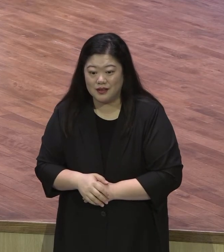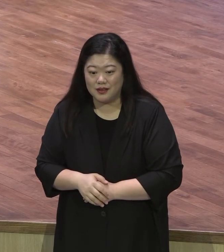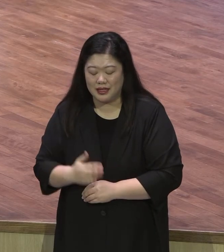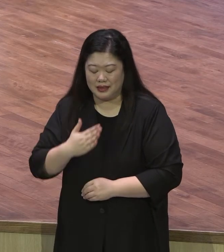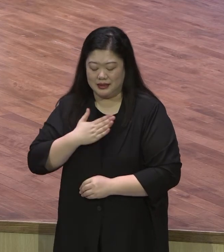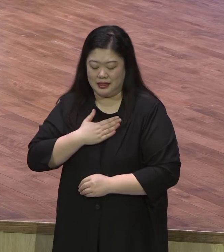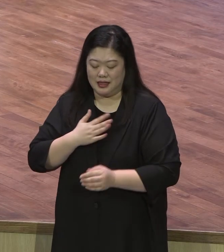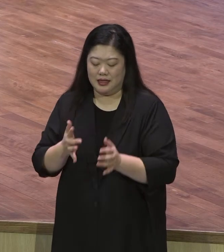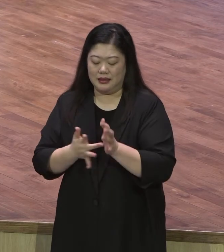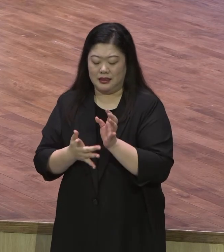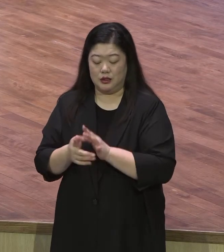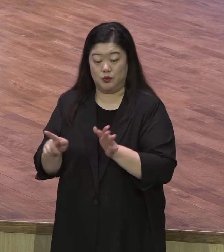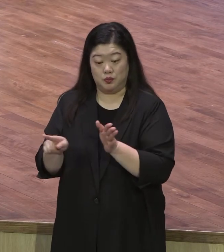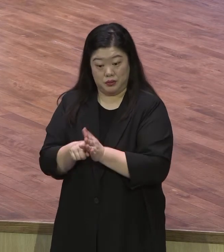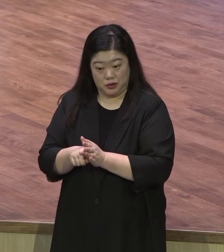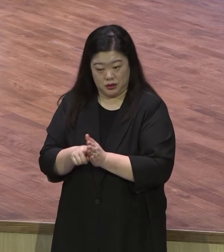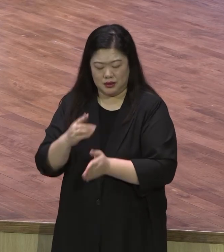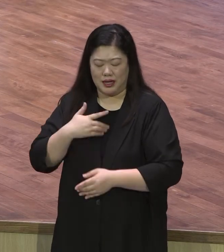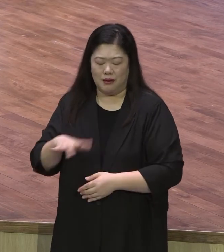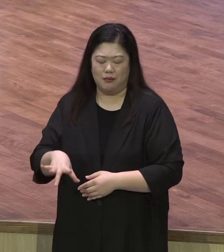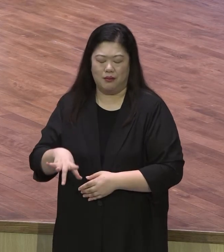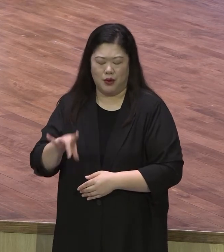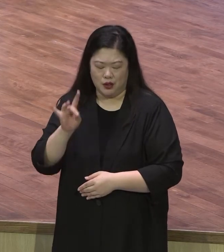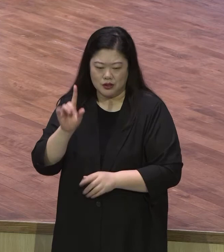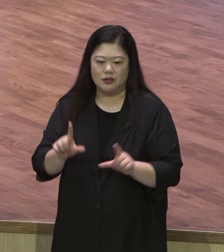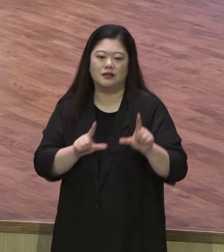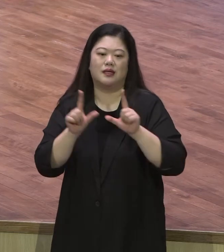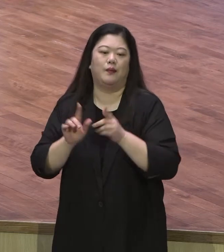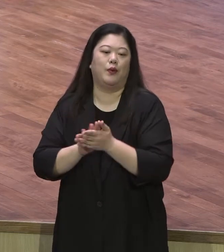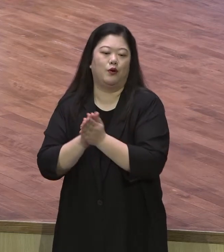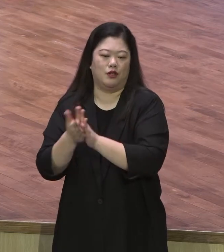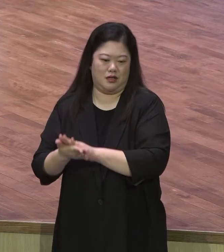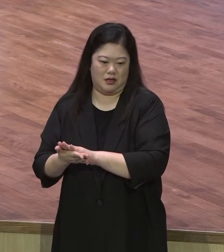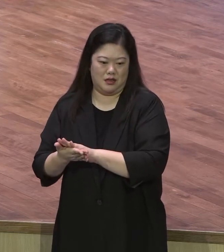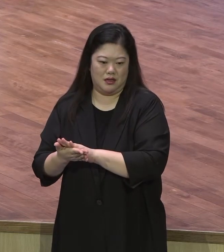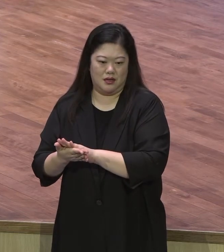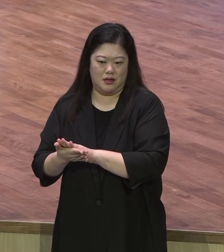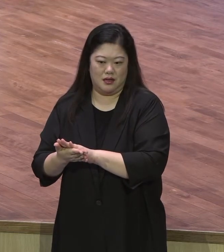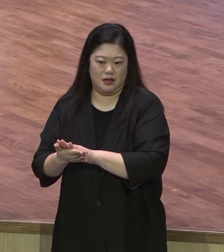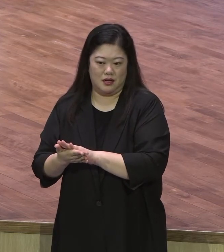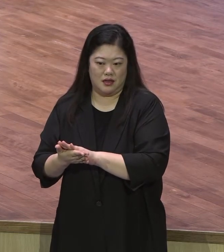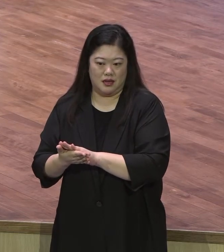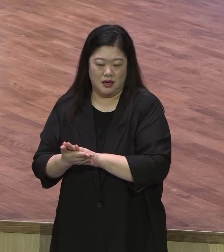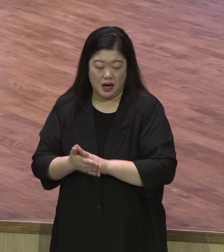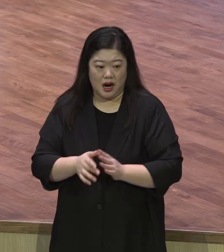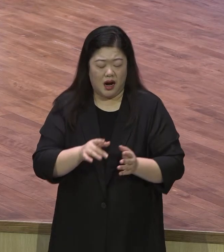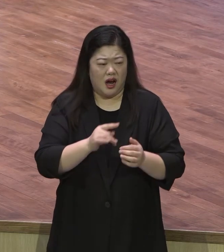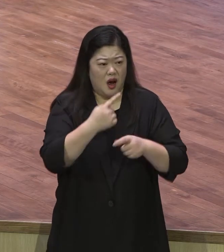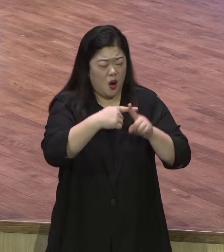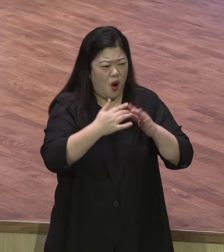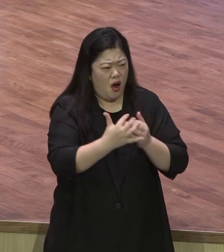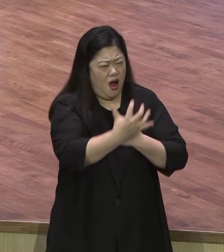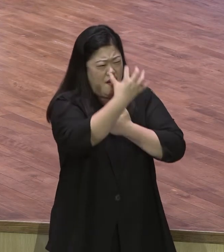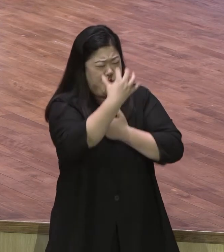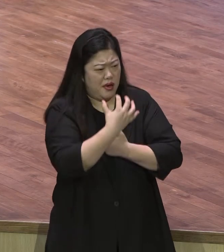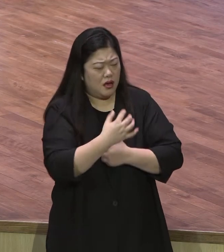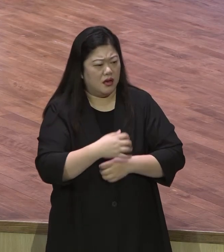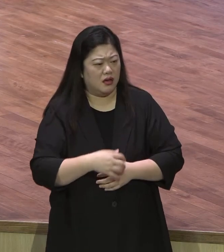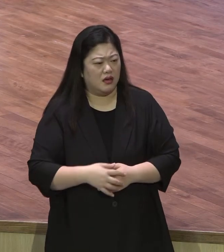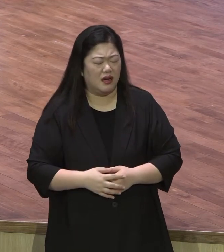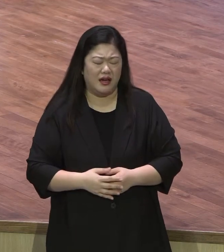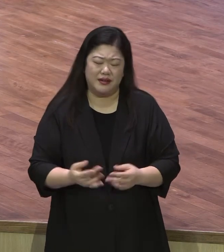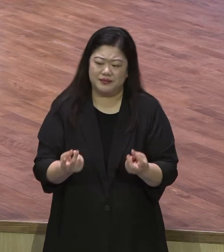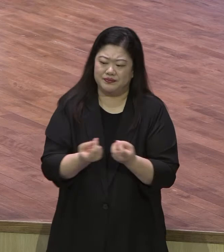삶의 실천이다 그랬어요 여러분이 이럴수록 이럴수록 포기하면 안 돼요 더 더 더욱